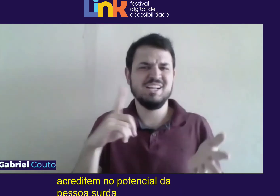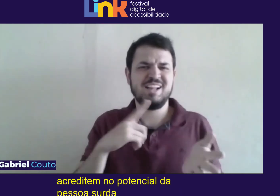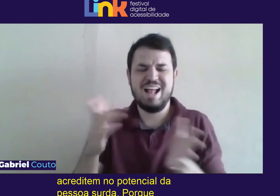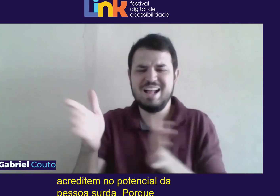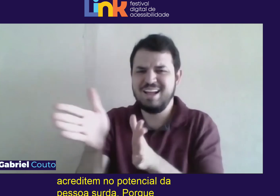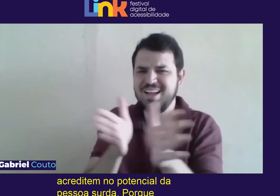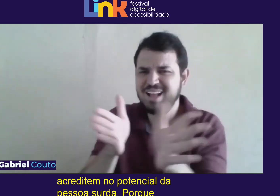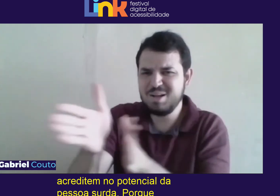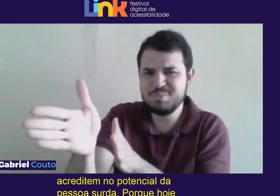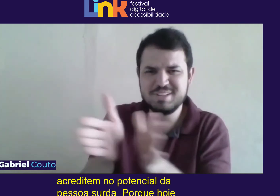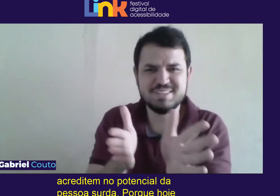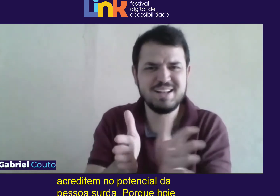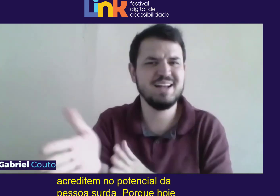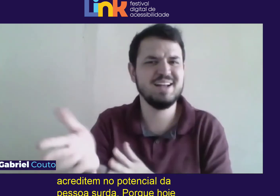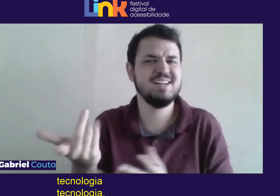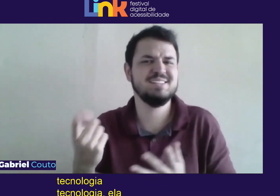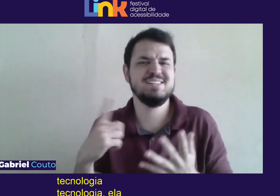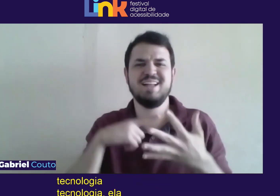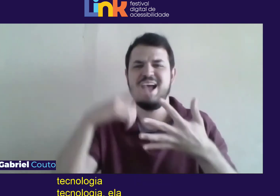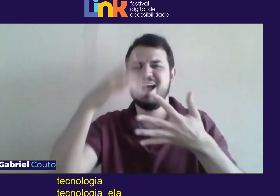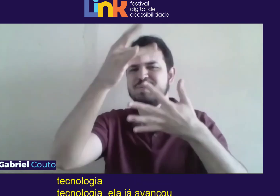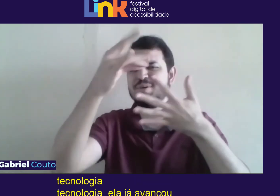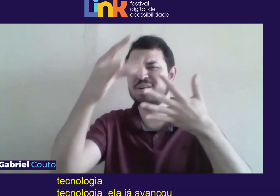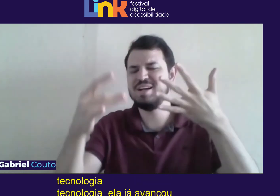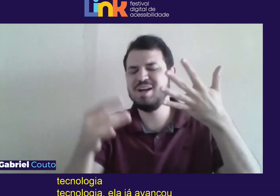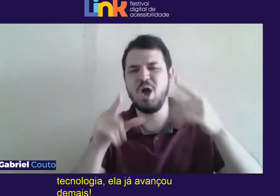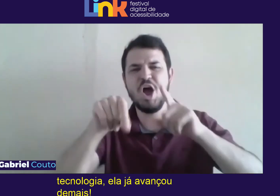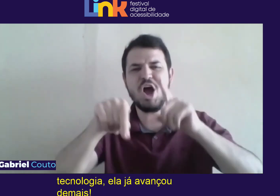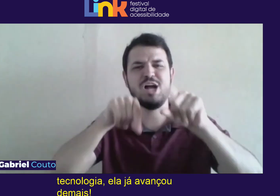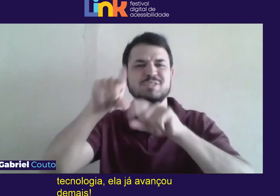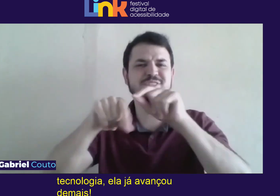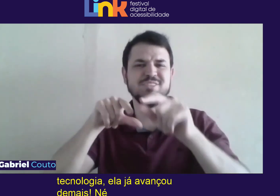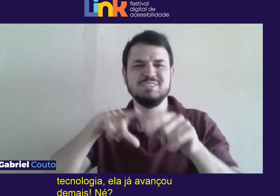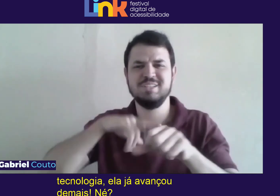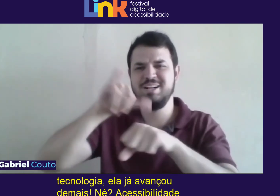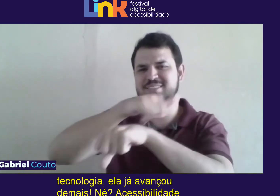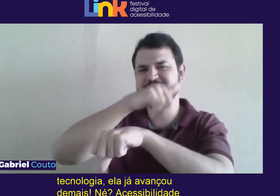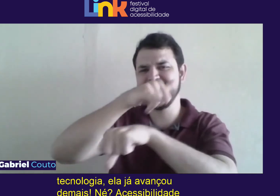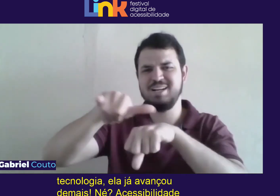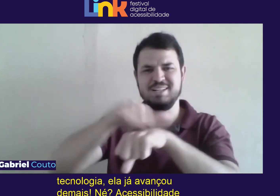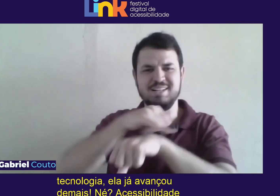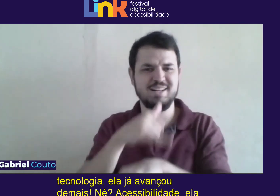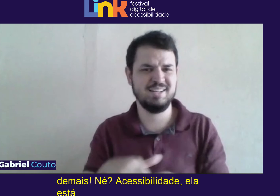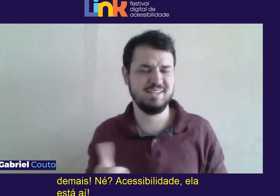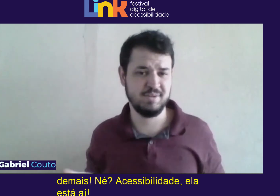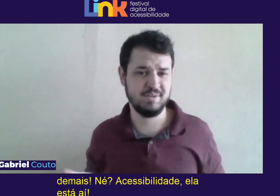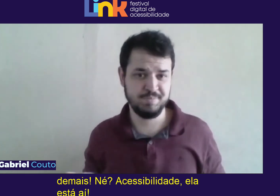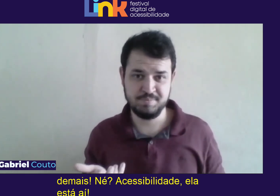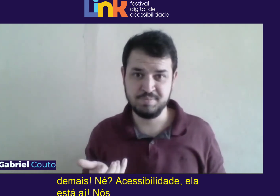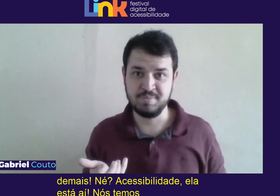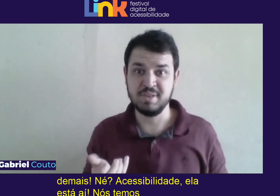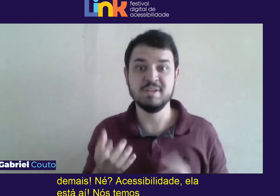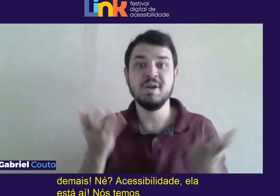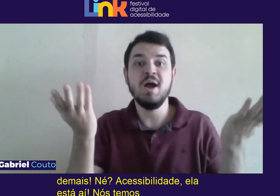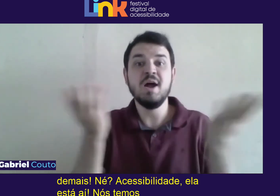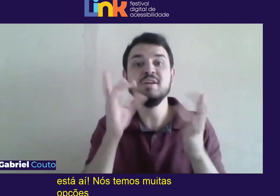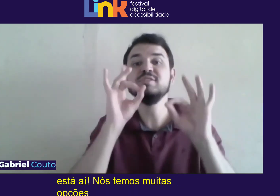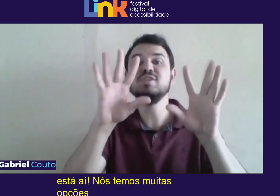ela já avançou demais, né? A acessibilidade ela está aí. Nós temos muitas opções, existem várias